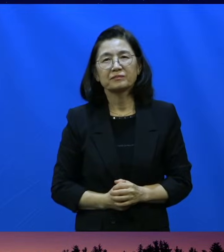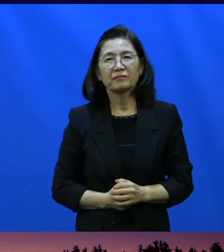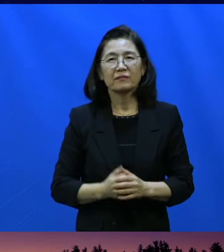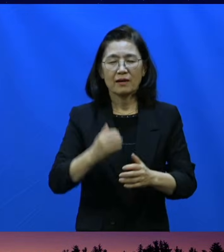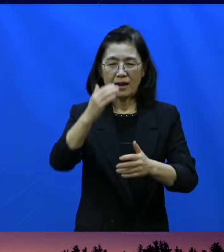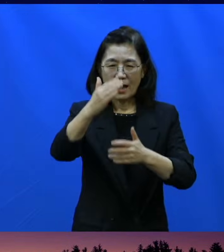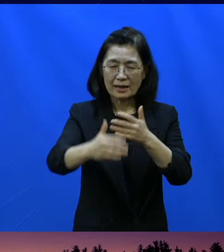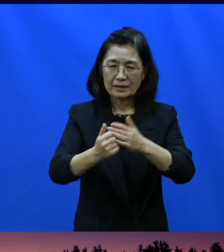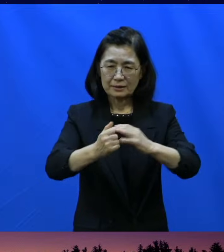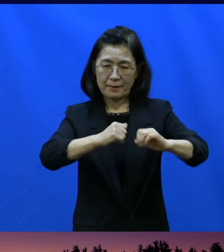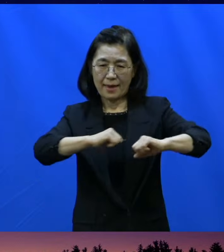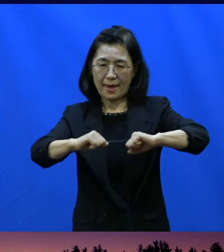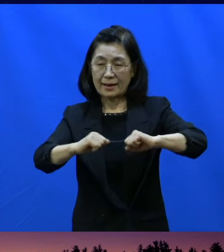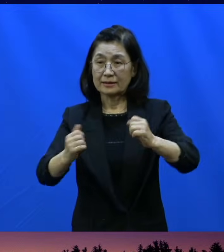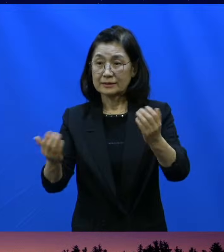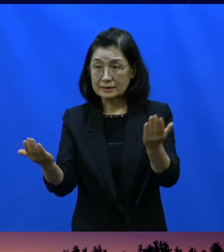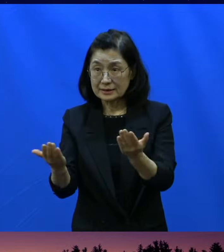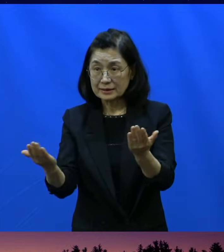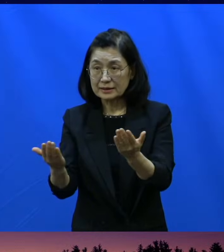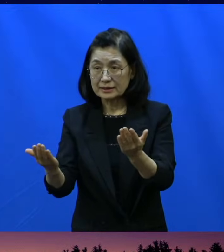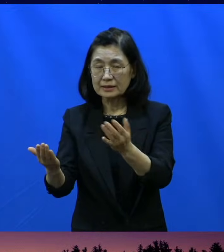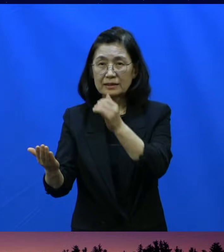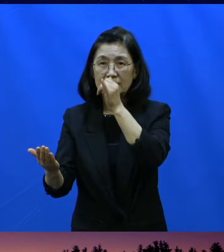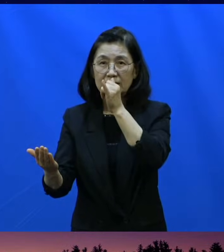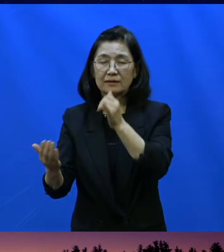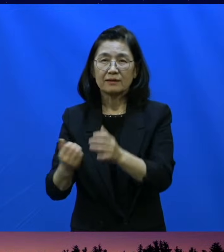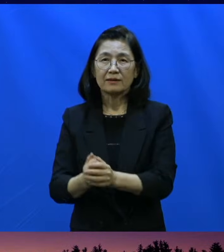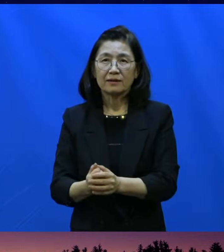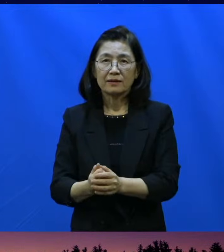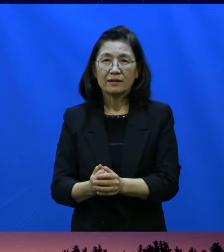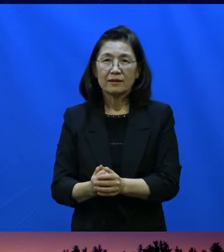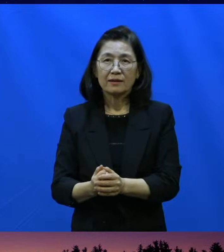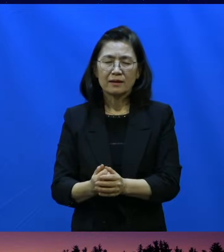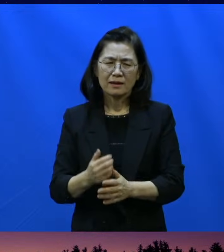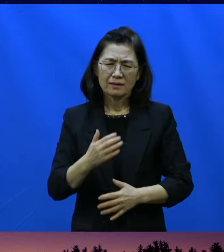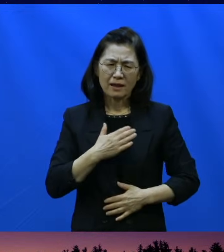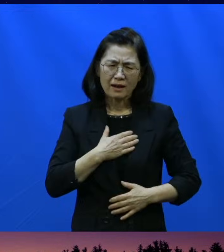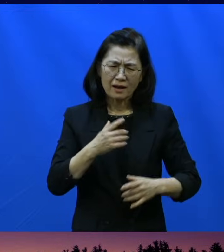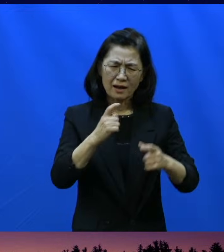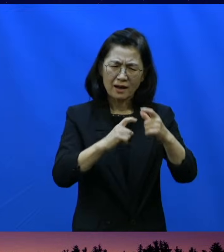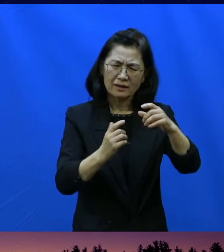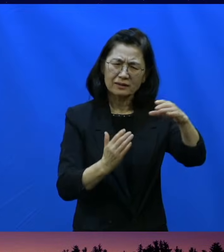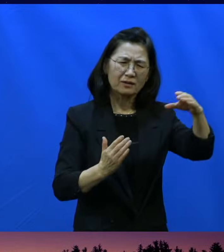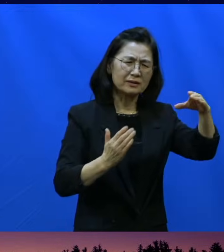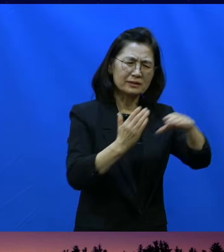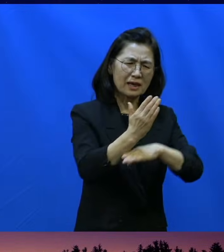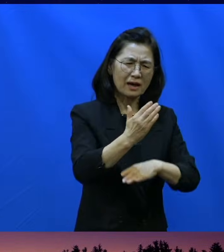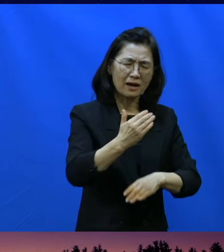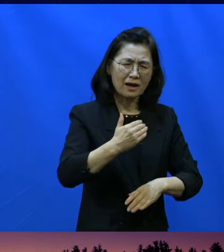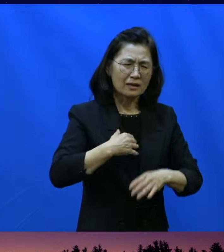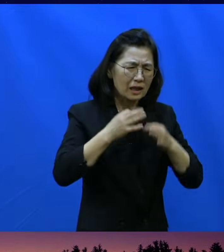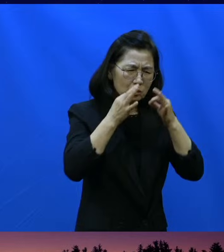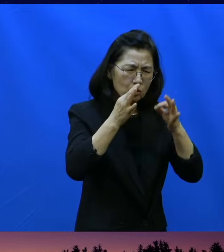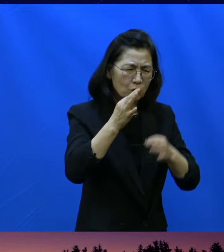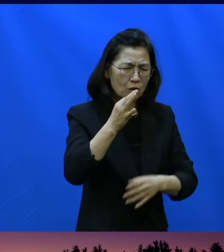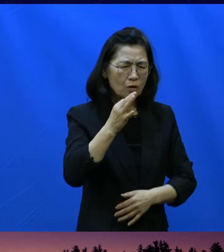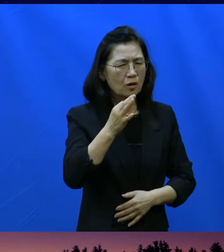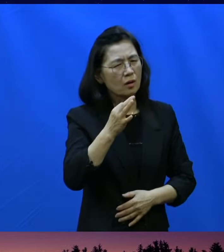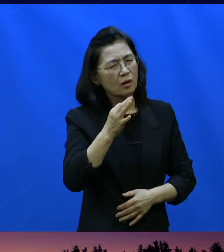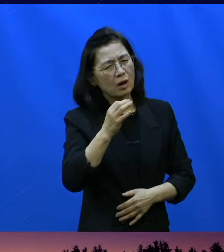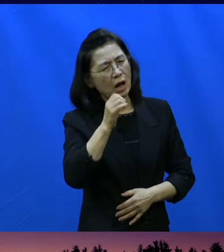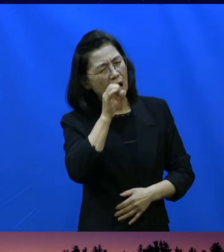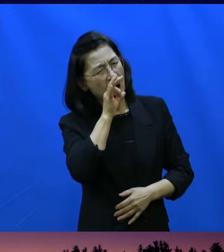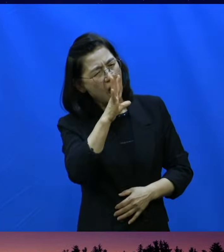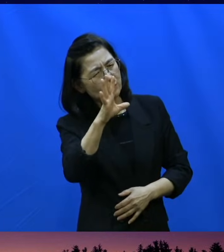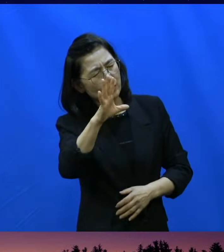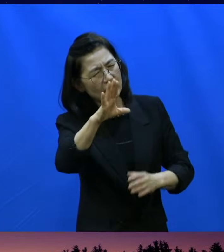하나님이 하실 일이 따로 있다는 거. 일을 하다 보면 내 손을 떠난 일들이 있어요. 내가 더 이상 할 수 있는 일이 없다는 걸 느껴요. 그때는 손을 놓아야 돼요.